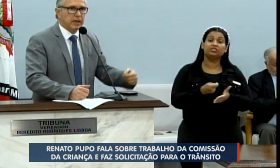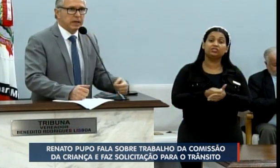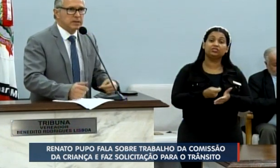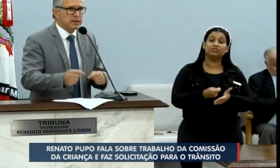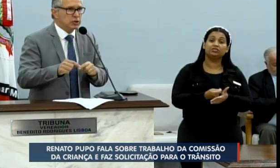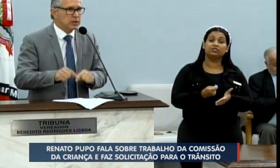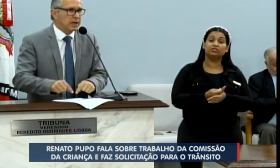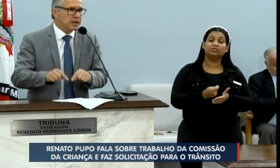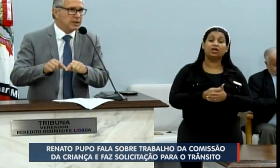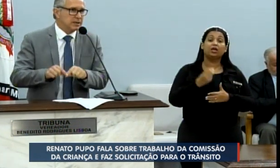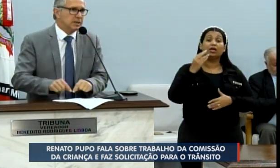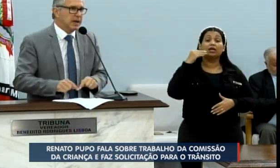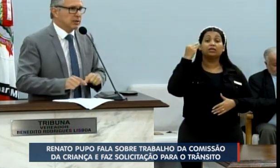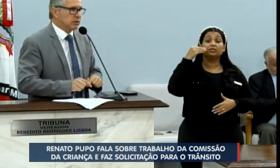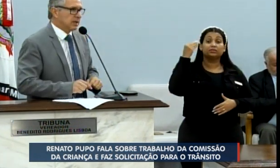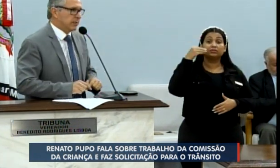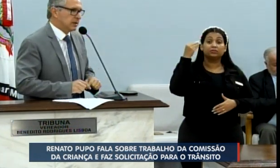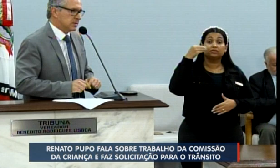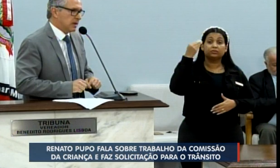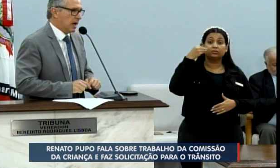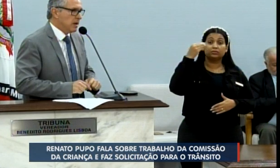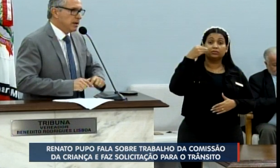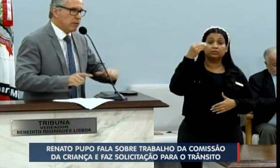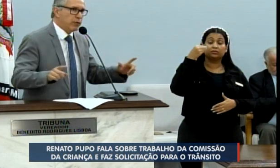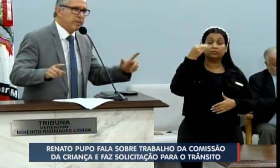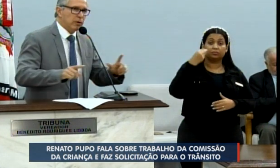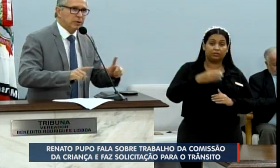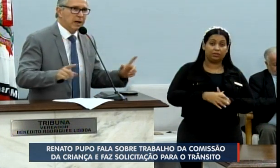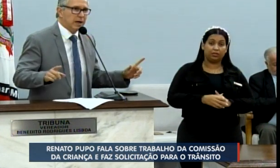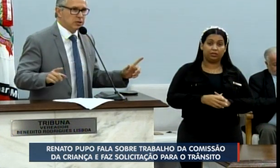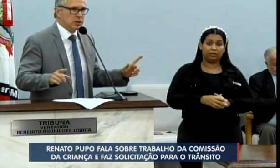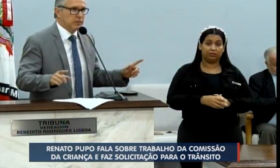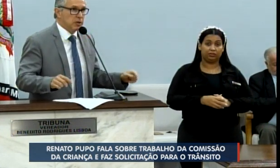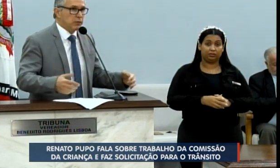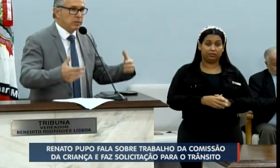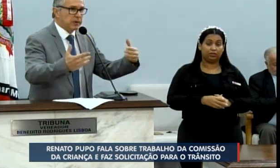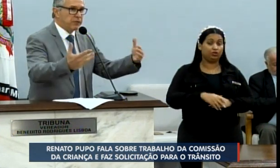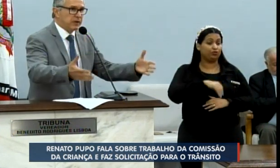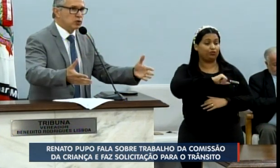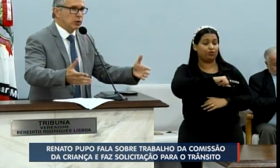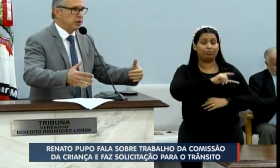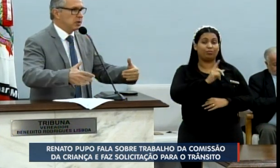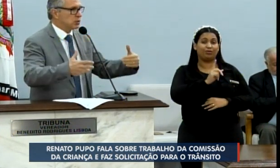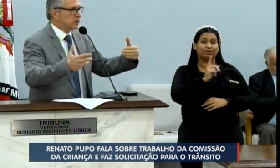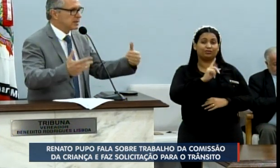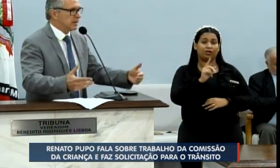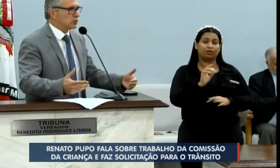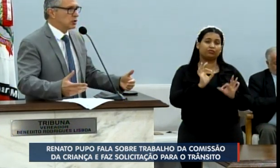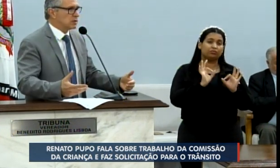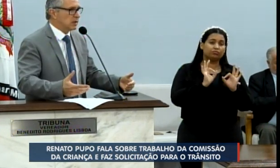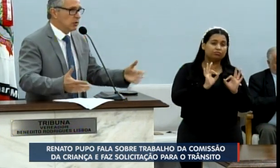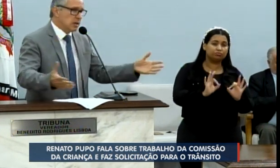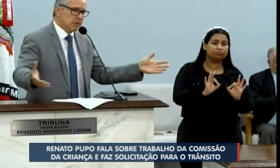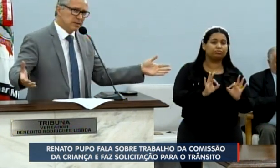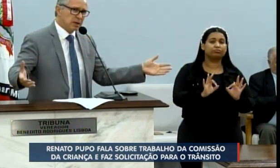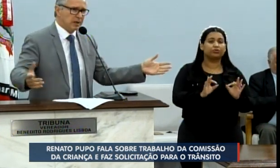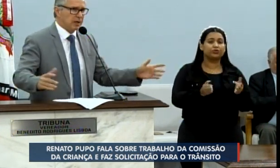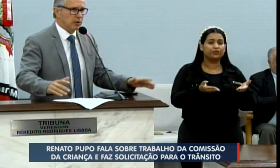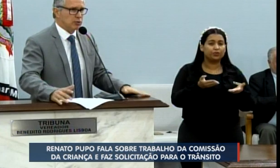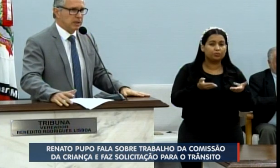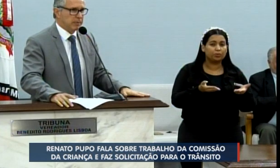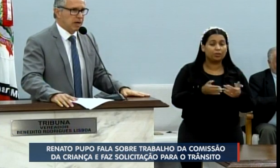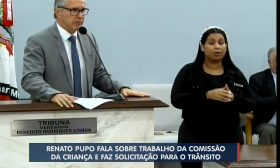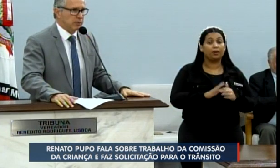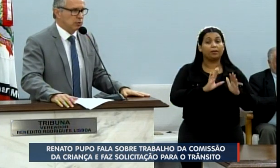de experiência e entidade cadastrada no CMDCA. Não foi maldade, foi perfeccionismo, excesso de zelo, mas era